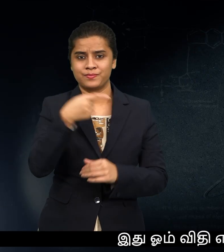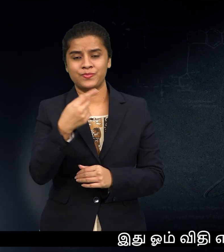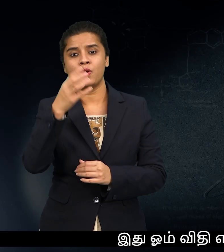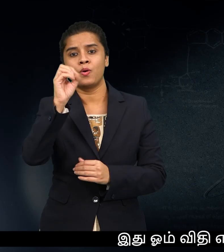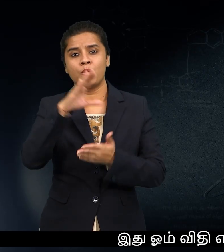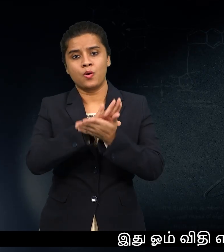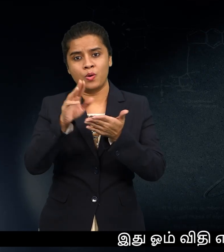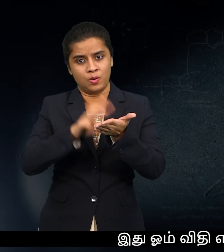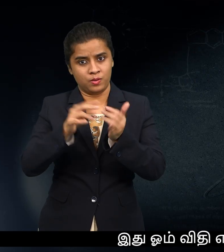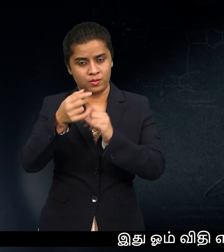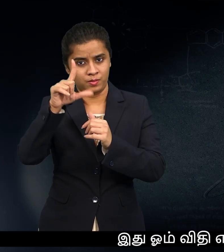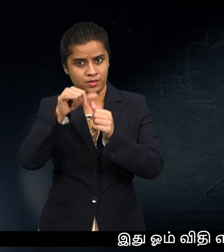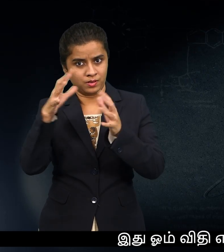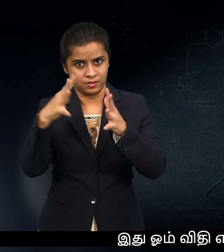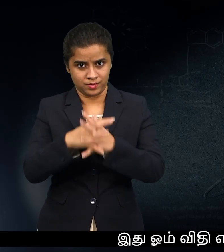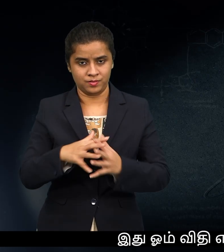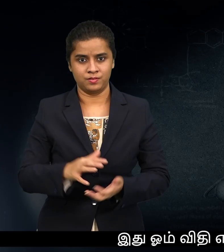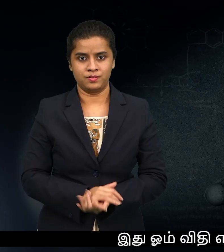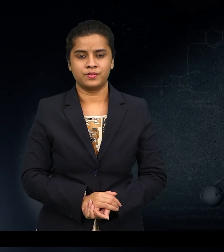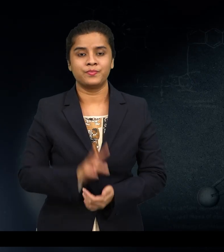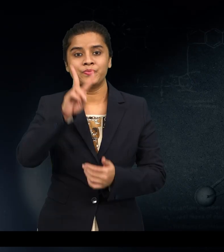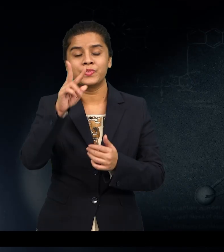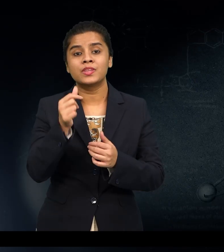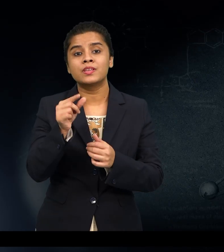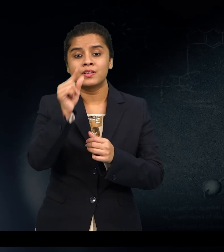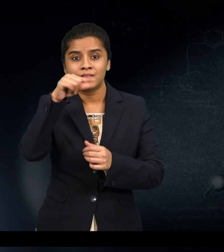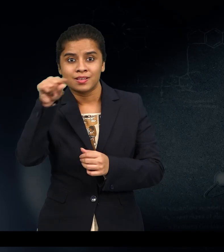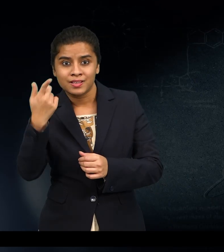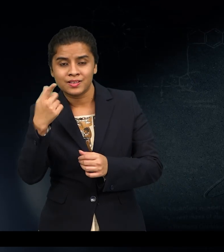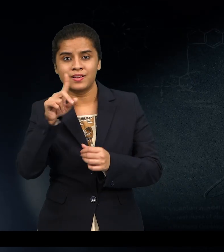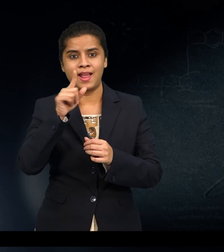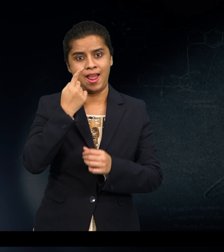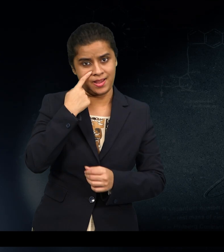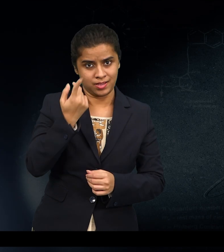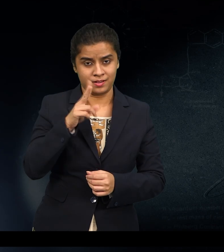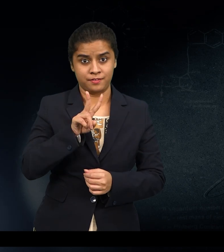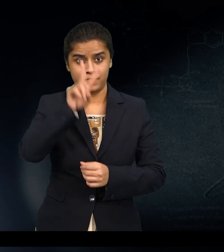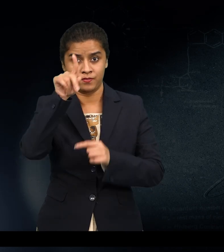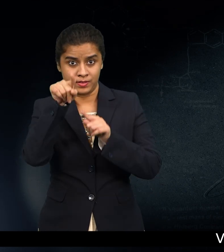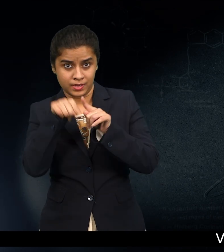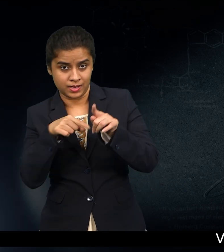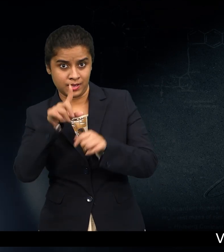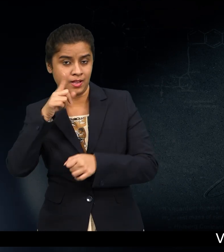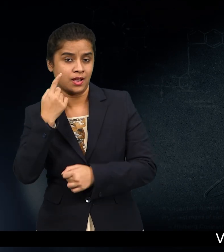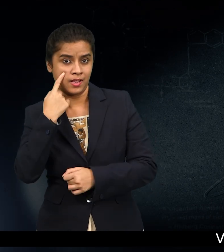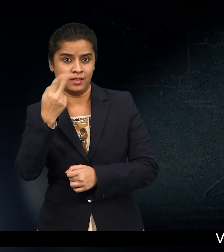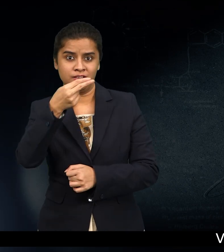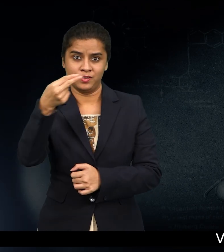என்று அழைக்கப்படுகிறது. V ஈடு I, V பார் I